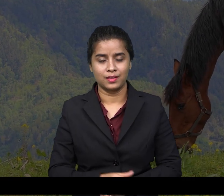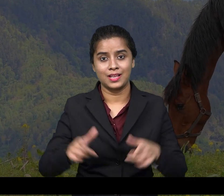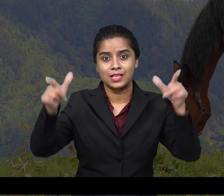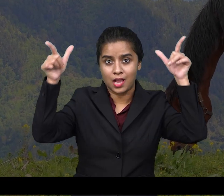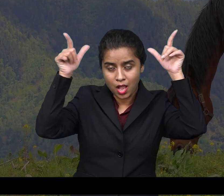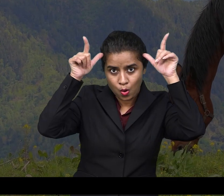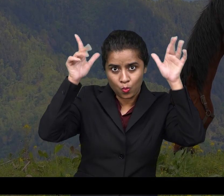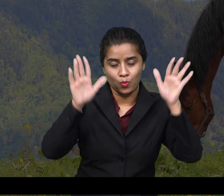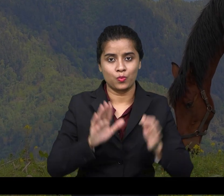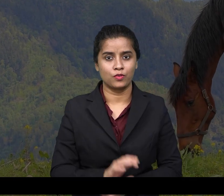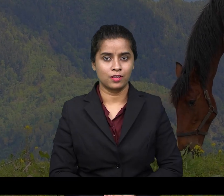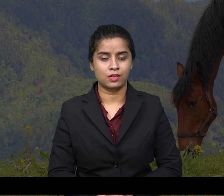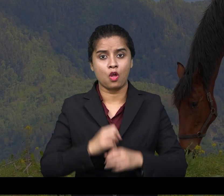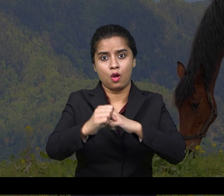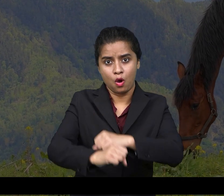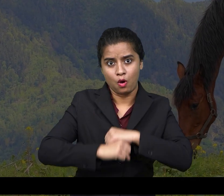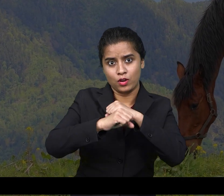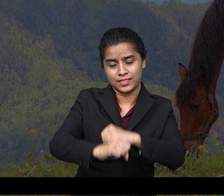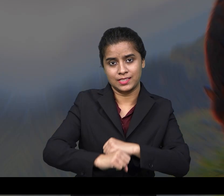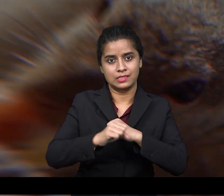गाय, घोड़ा।